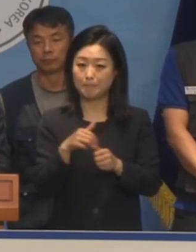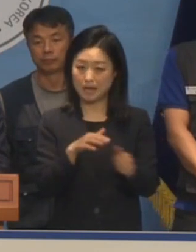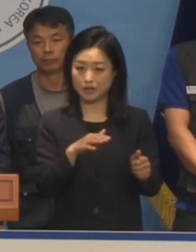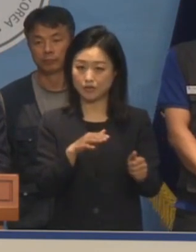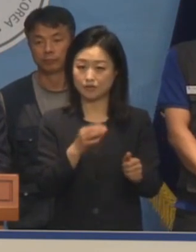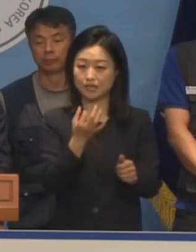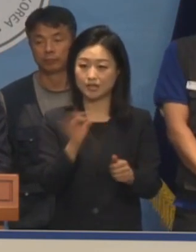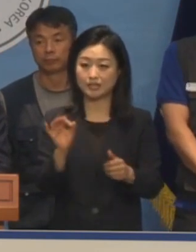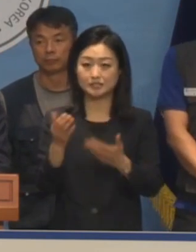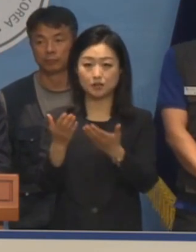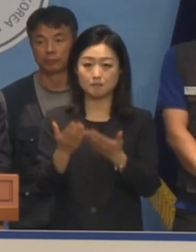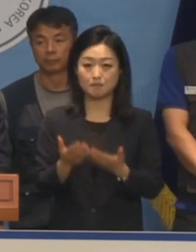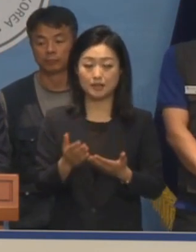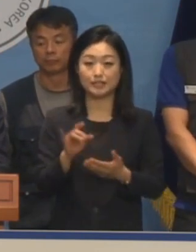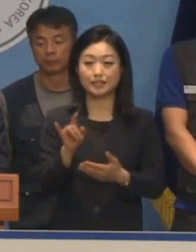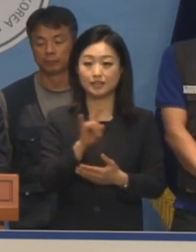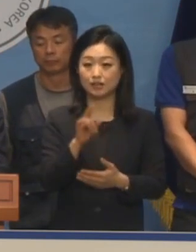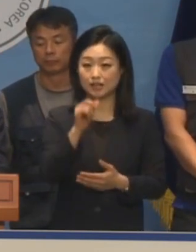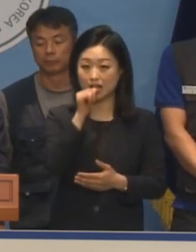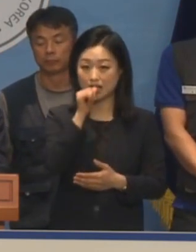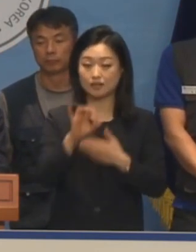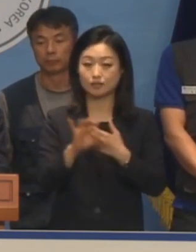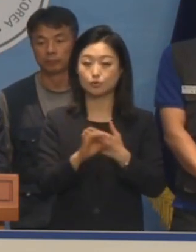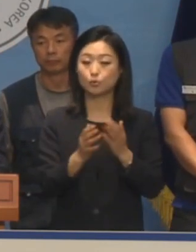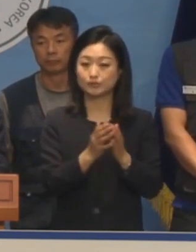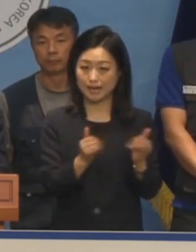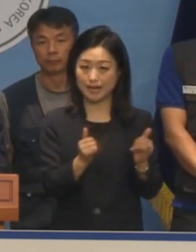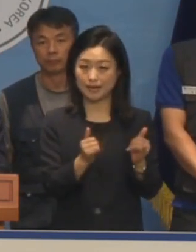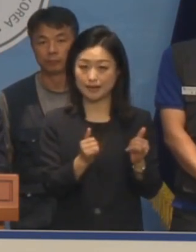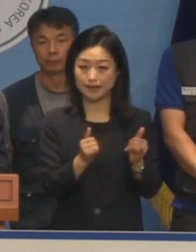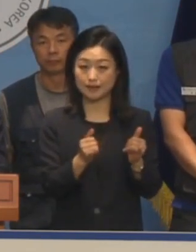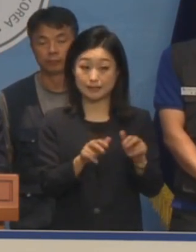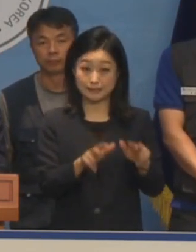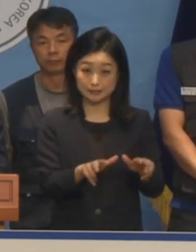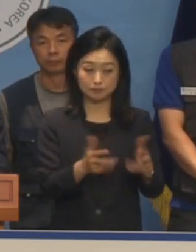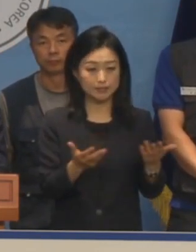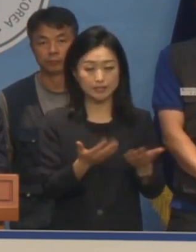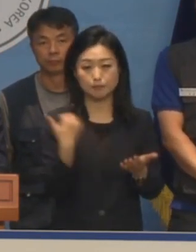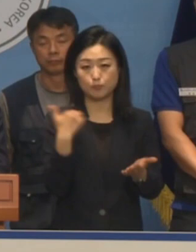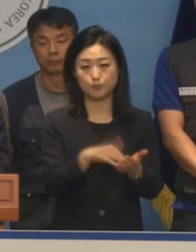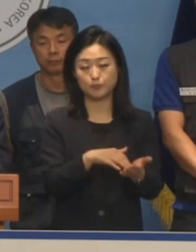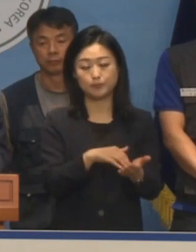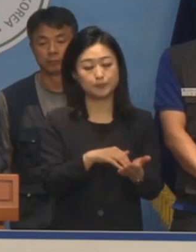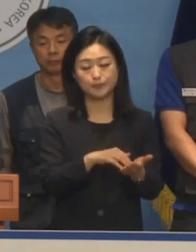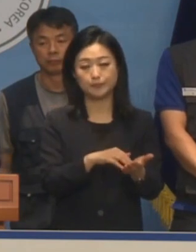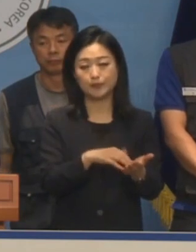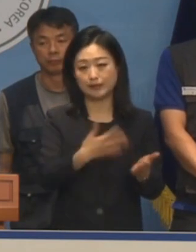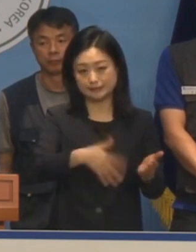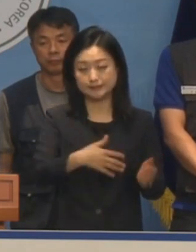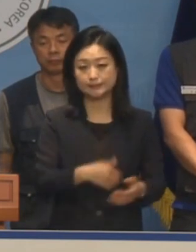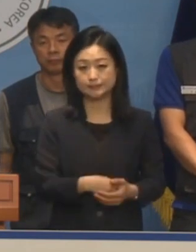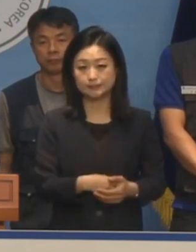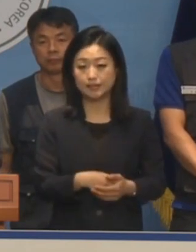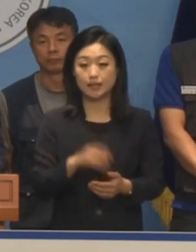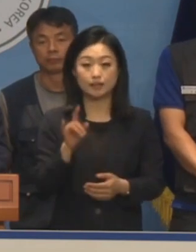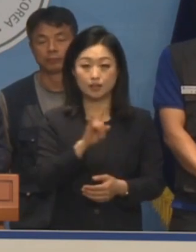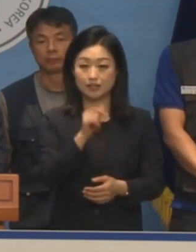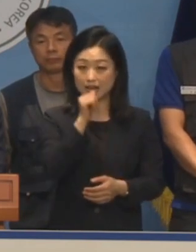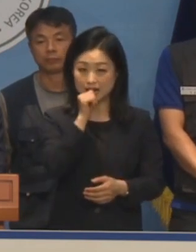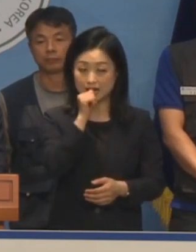인정받은 현대제철 비정 노동자들 여전히 현장으로 돌아가지 못하고 있습니다 이에 대해서